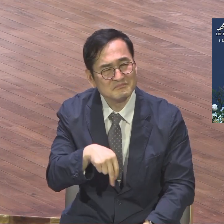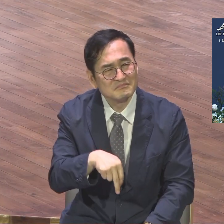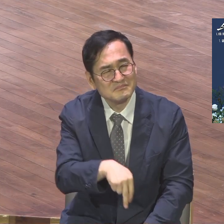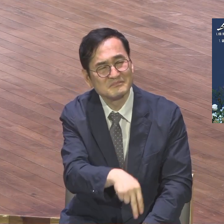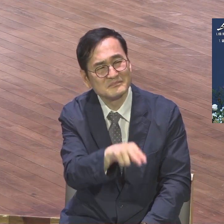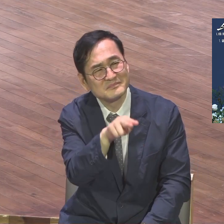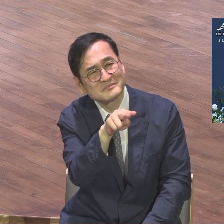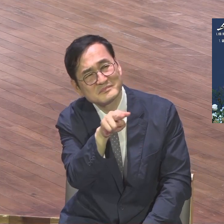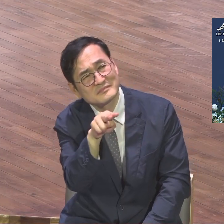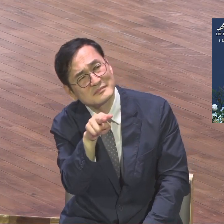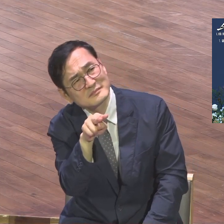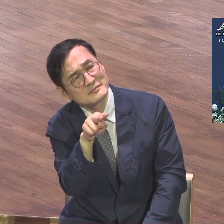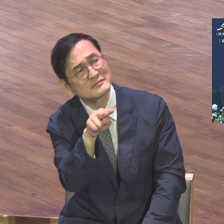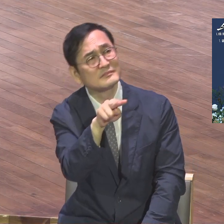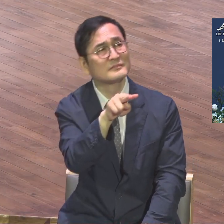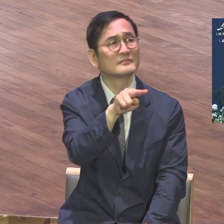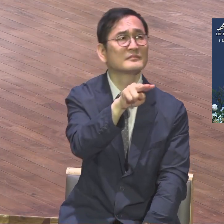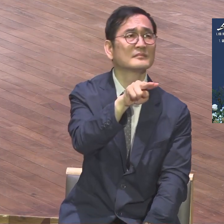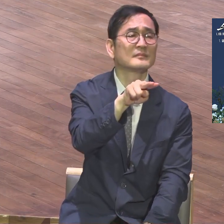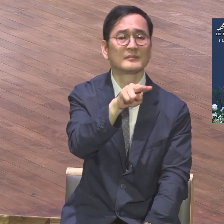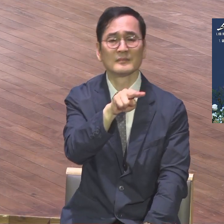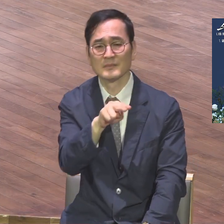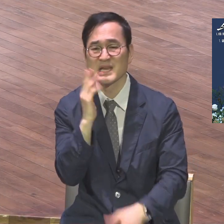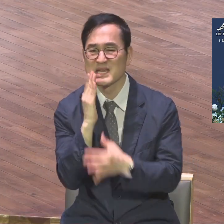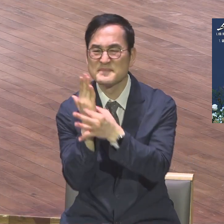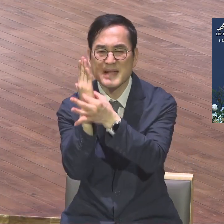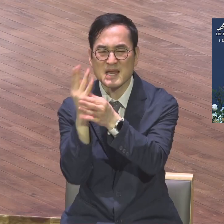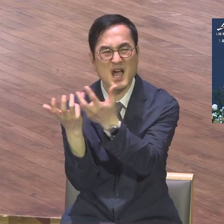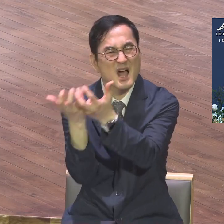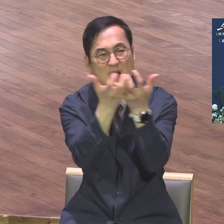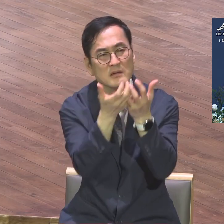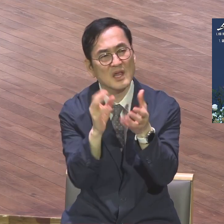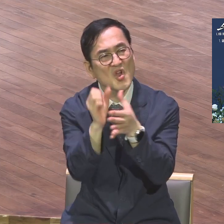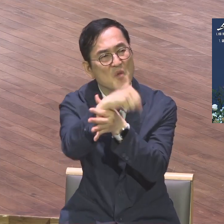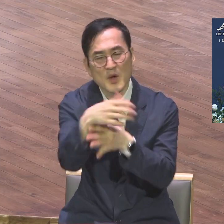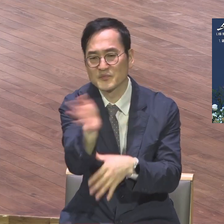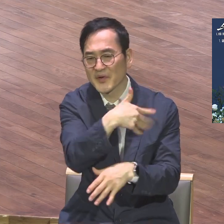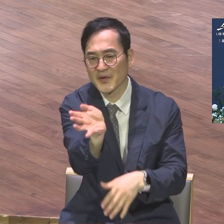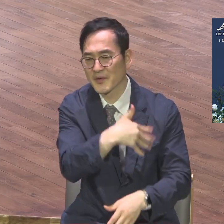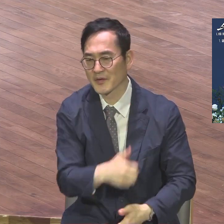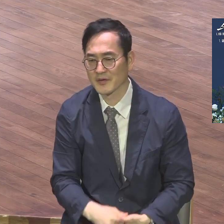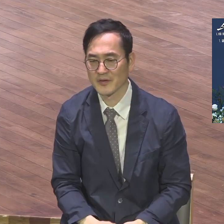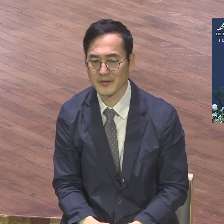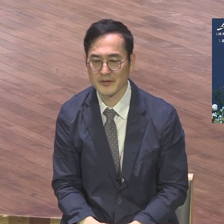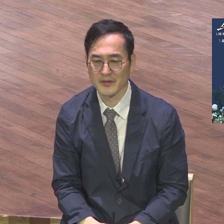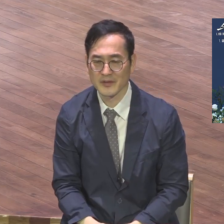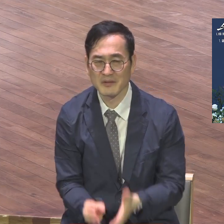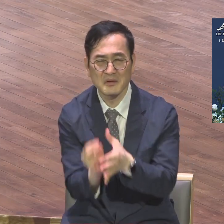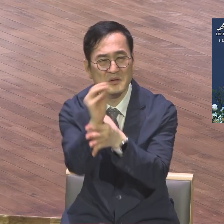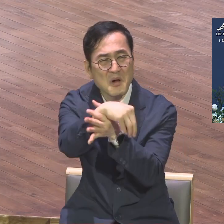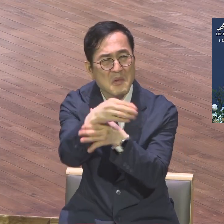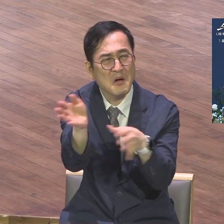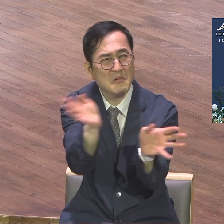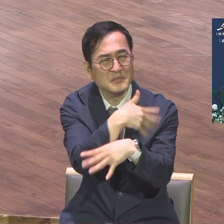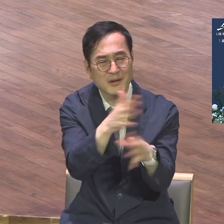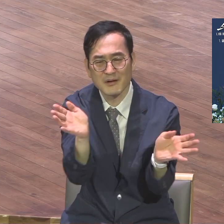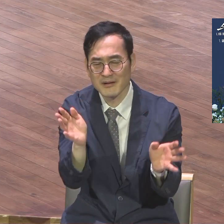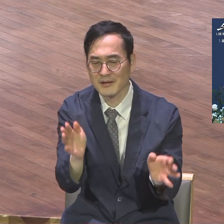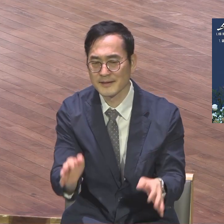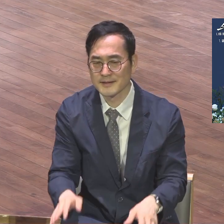해서 가보셨는데 잎사귀는 무성한데 아무것도 없었어요. 아무 열매가 없었습니다.